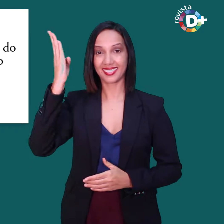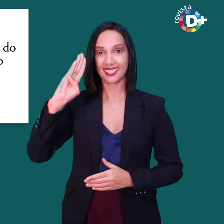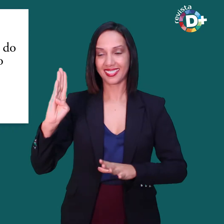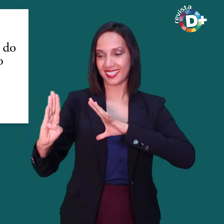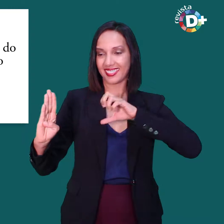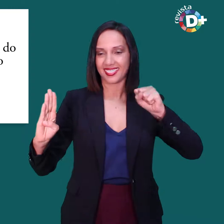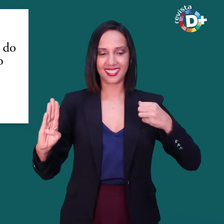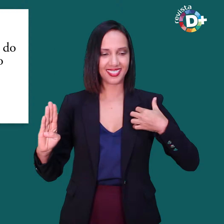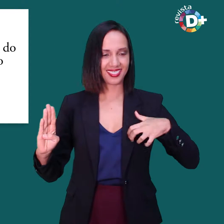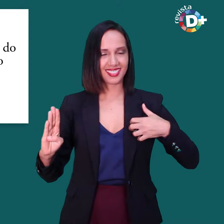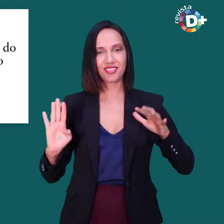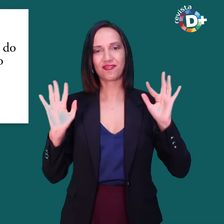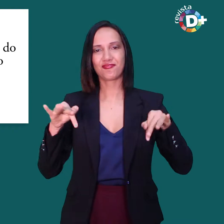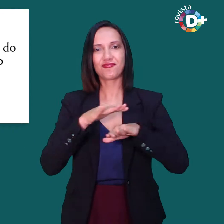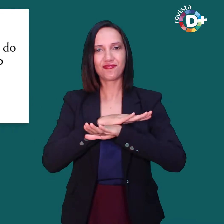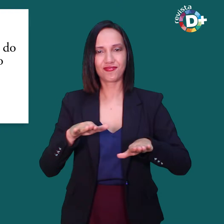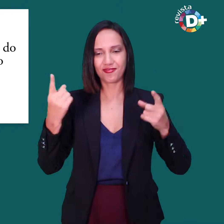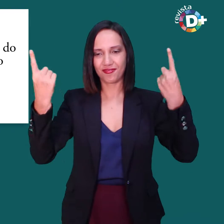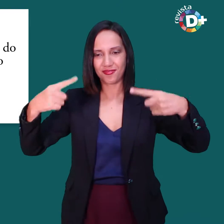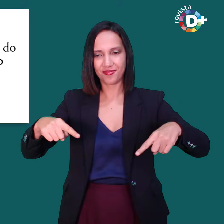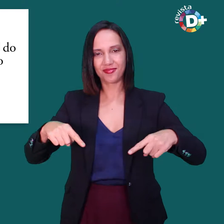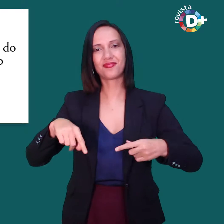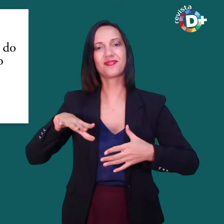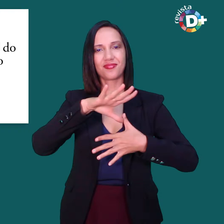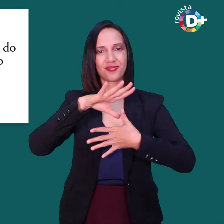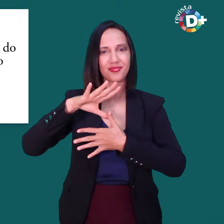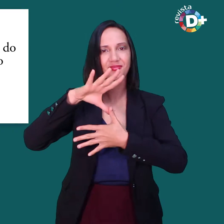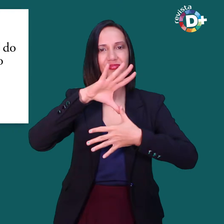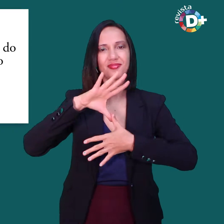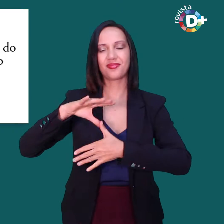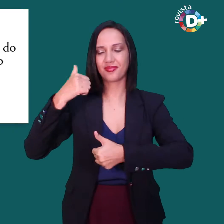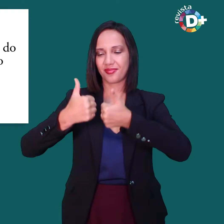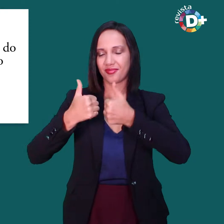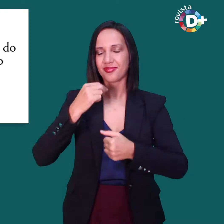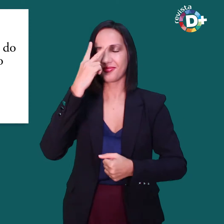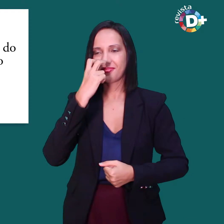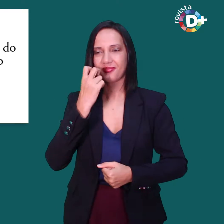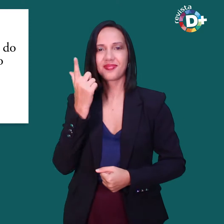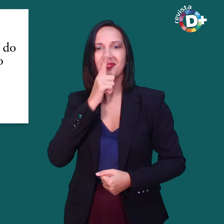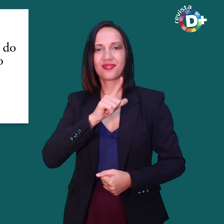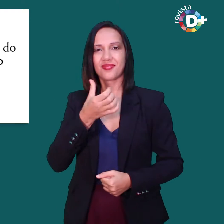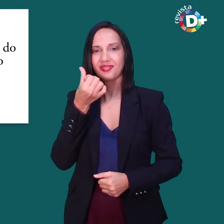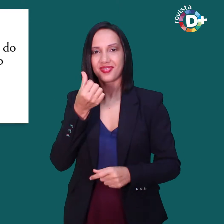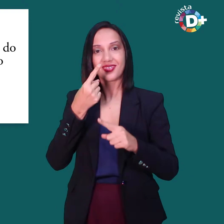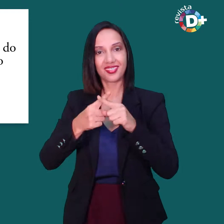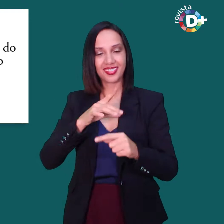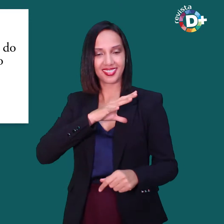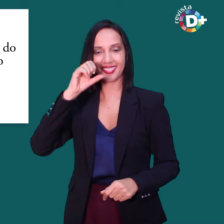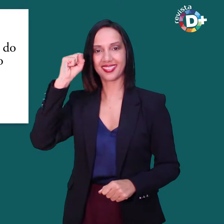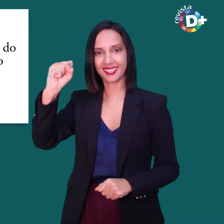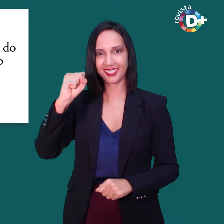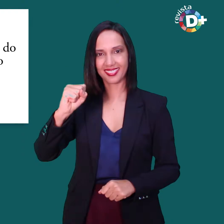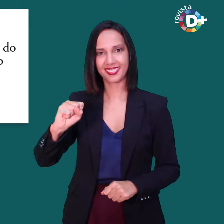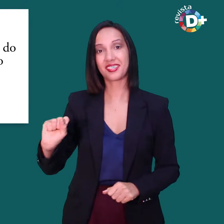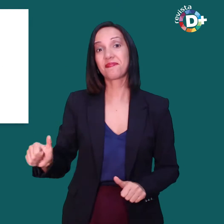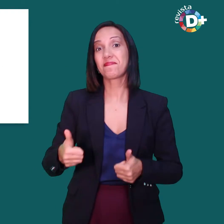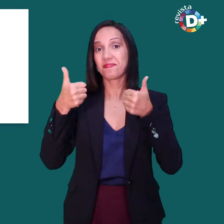Brasil vence Argentina na final do Campeonato das Américas do Futebol de 5 e se torna hexacampeão. Melhor jogador